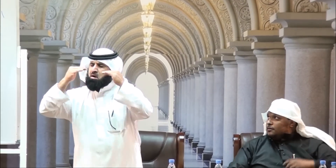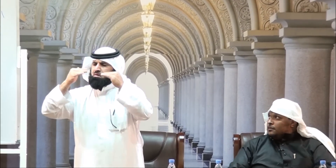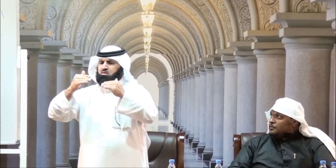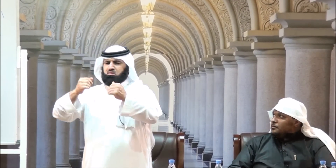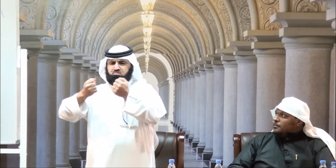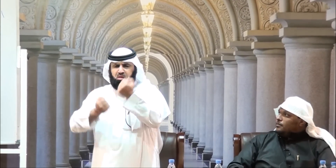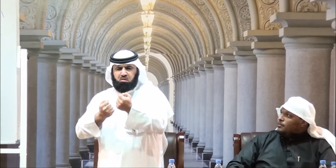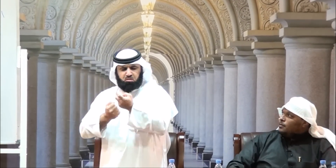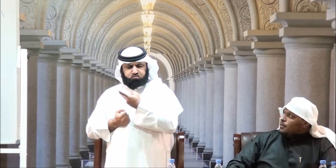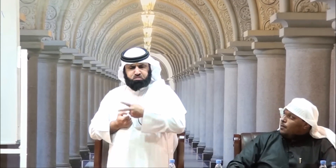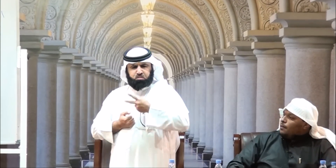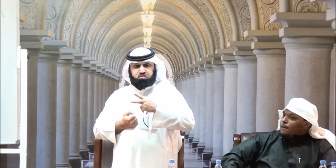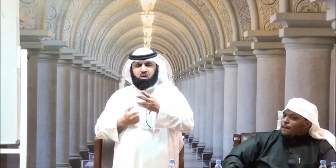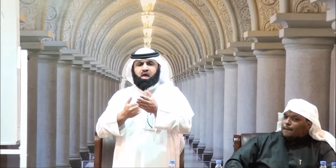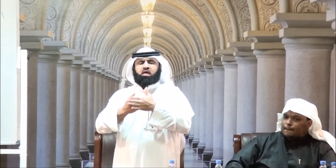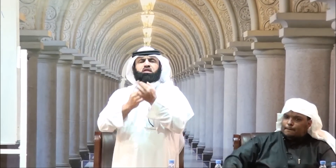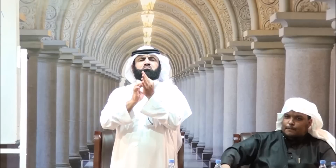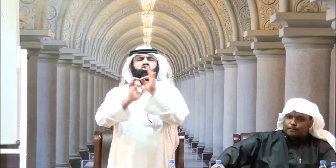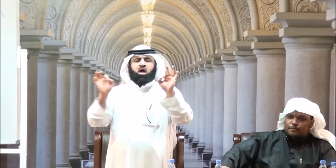وسيارات.